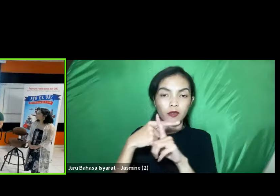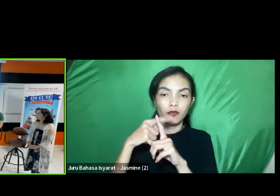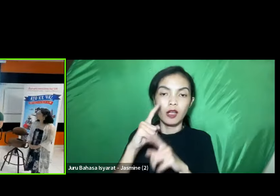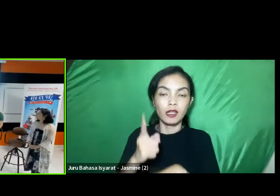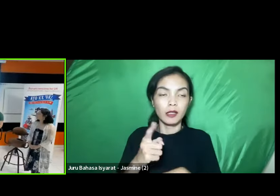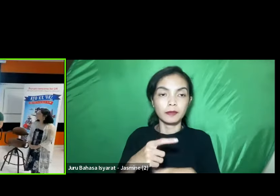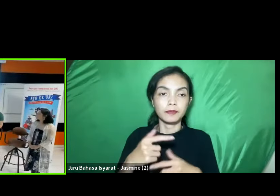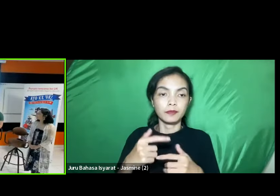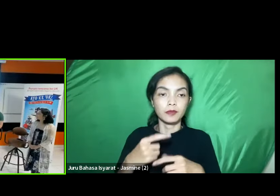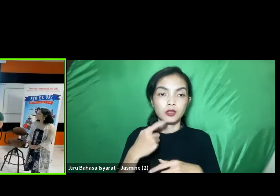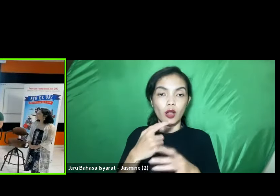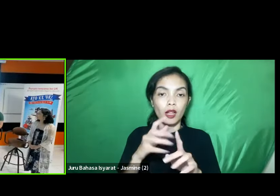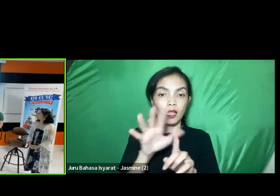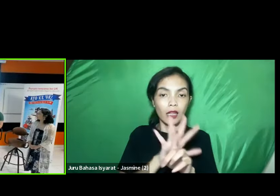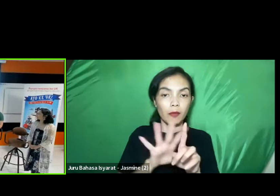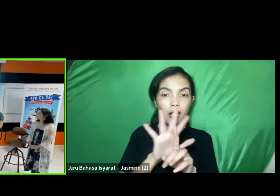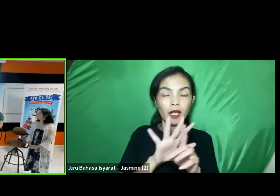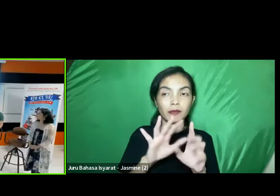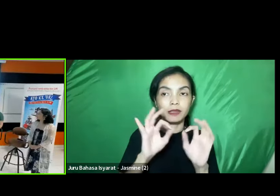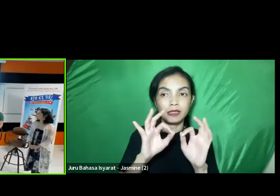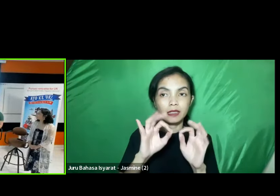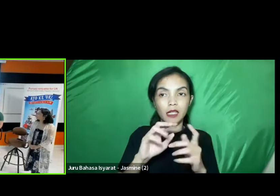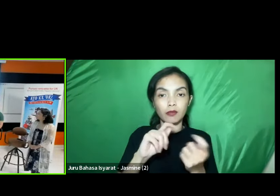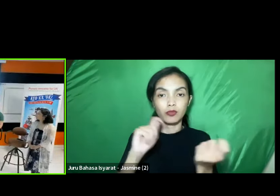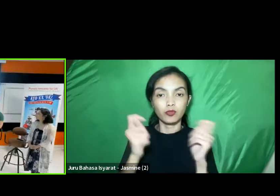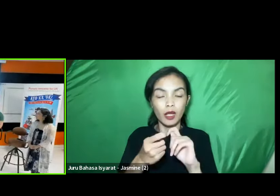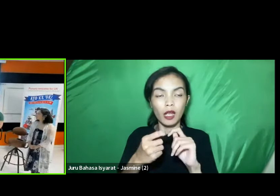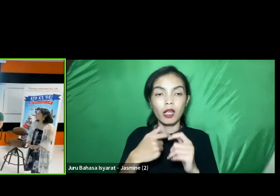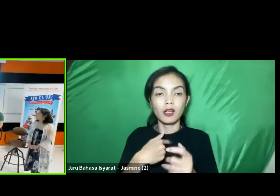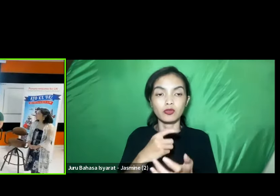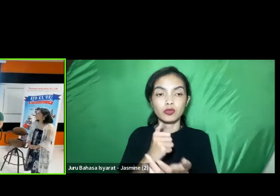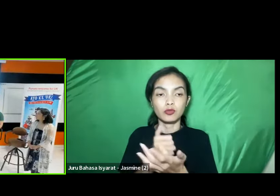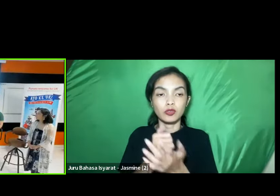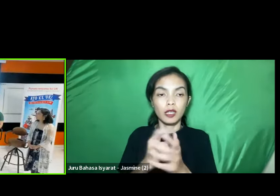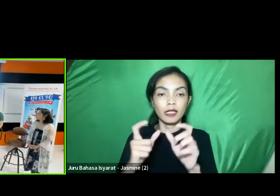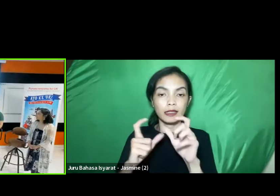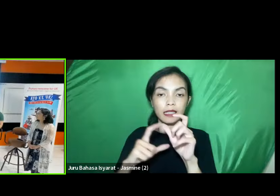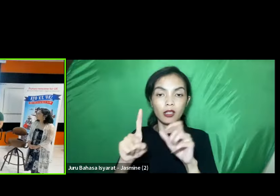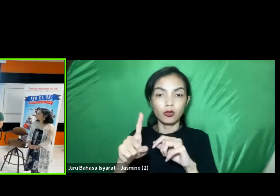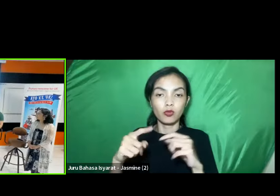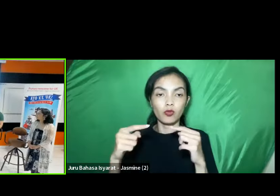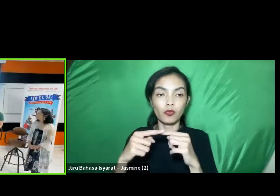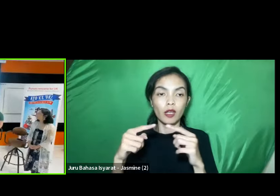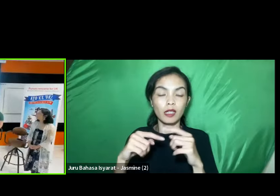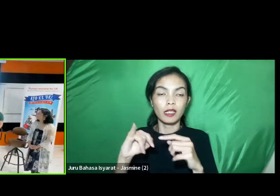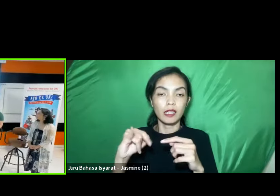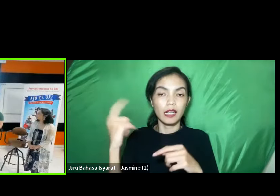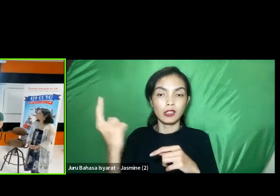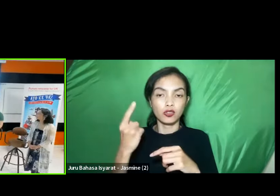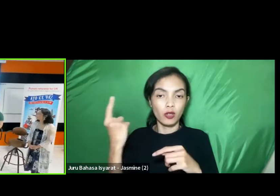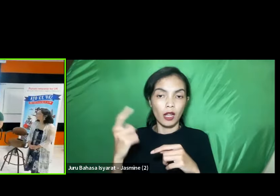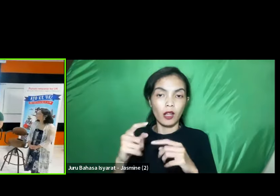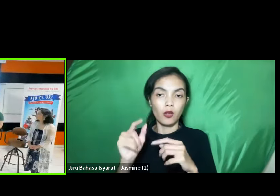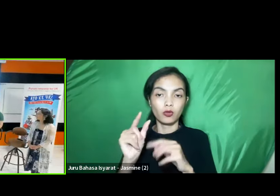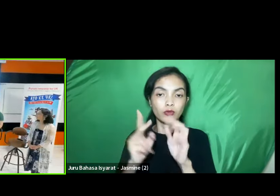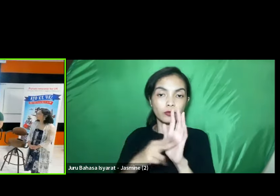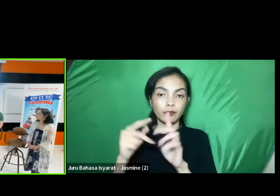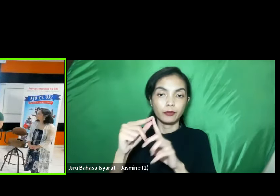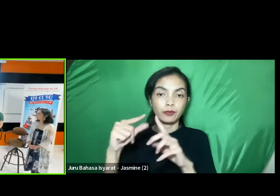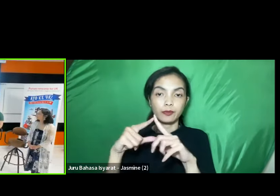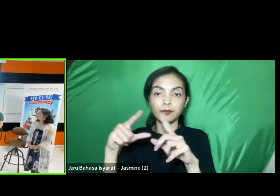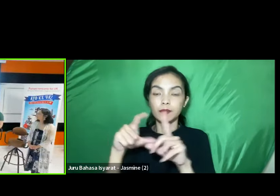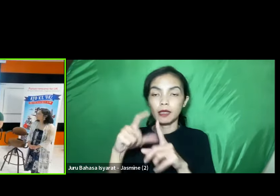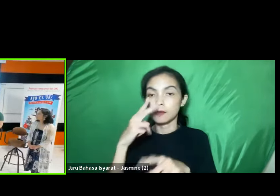ee saya sendiri teman-teman saya kuliah s1-nya hubungan internasional di Unpad dulu lalu